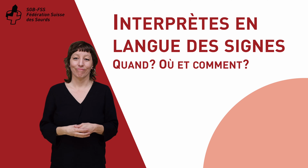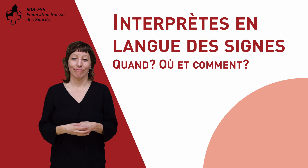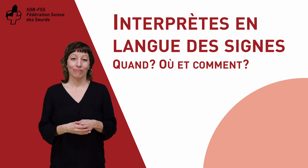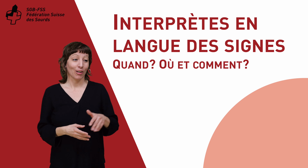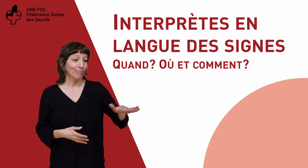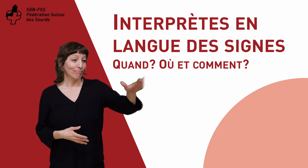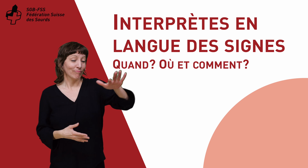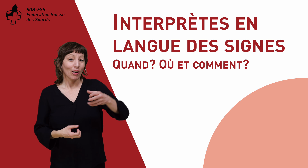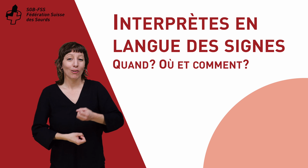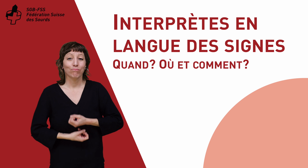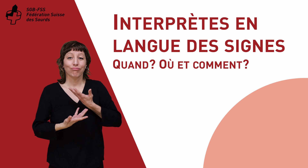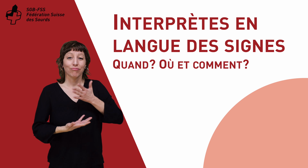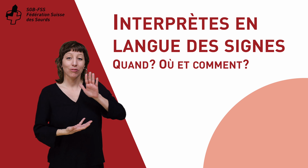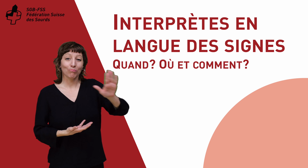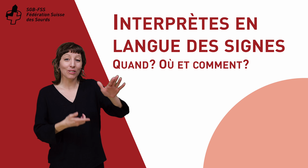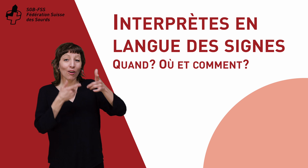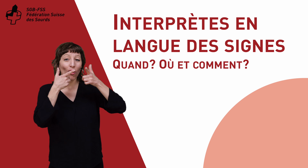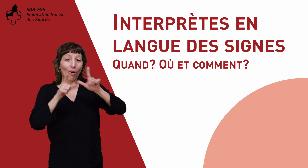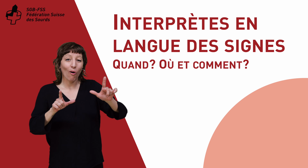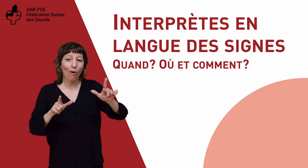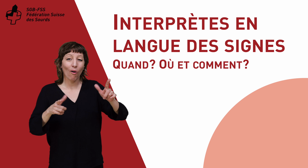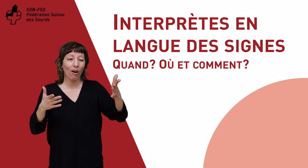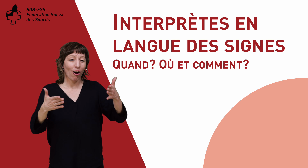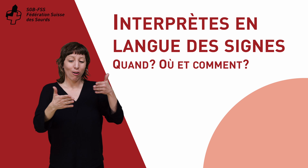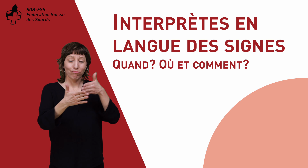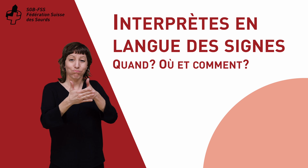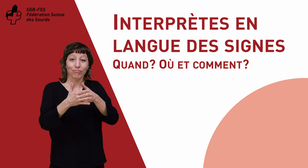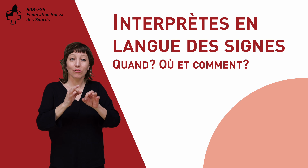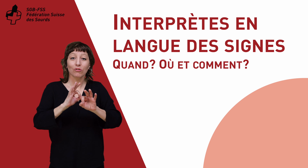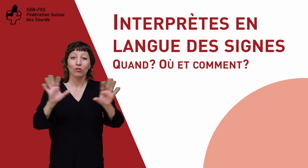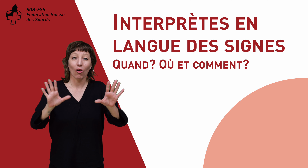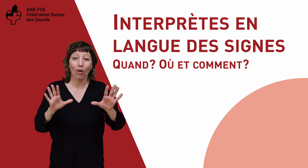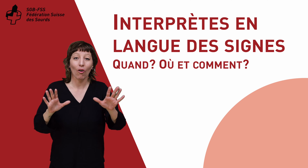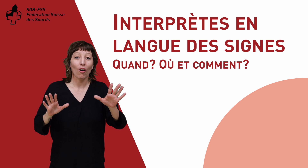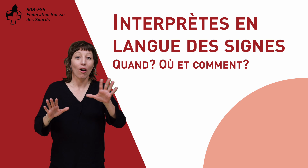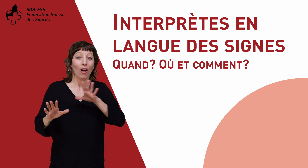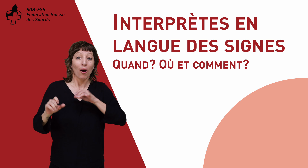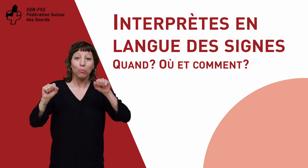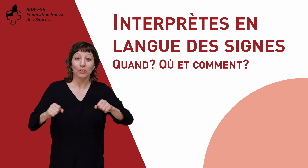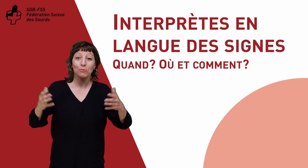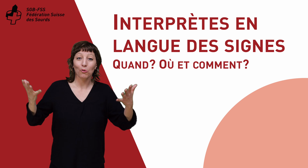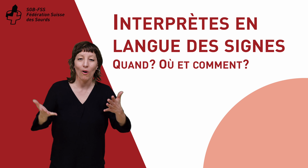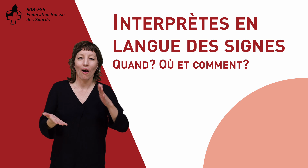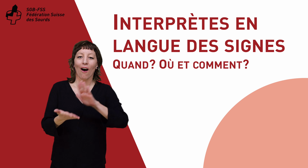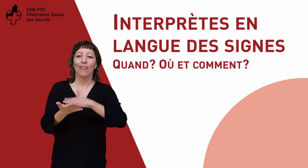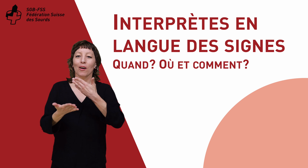naturelle. Pour que les personnes sourdes puissent s'exprimer dans leur langue, et donc sans barrière,